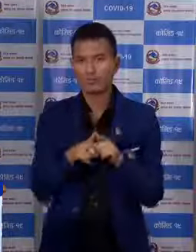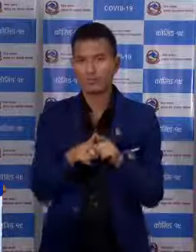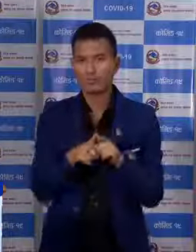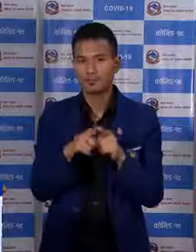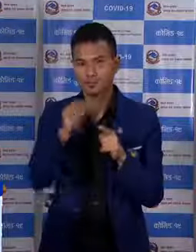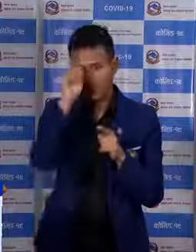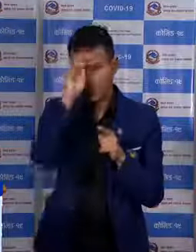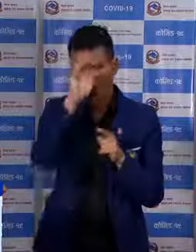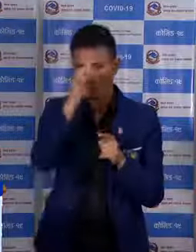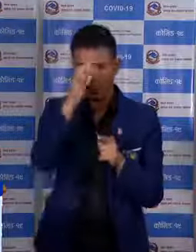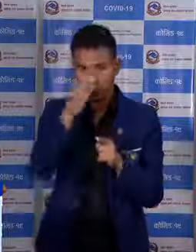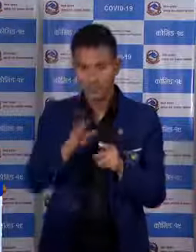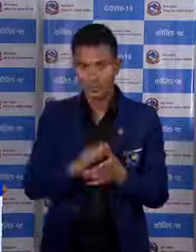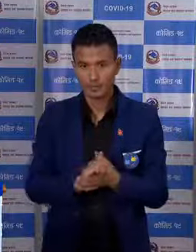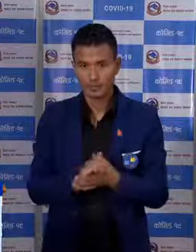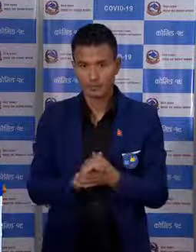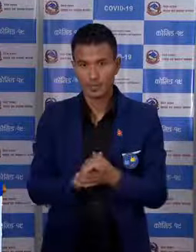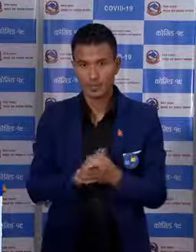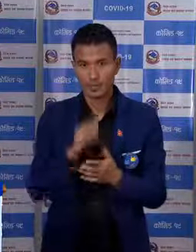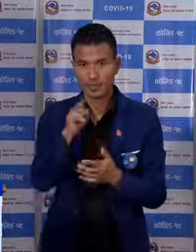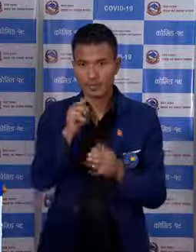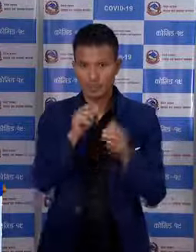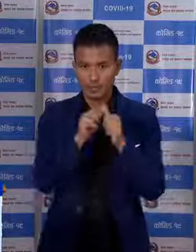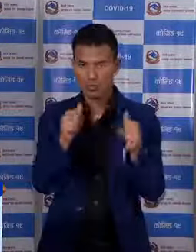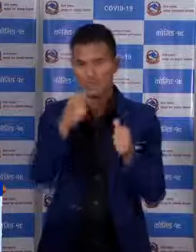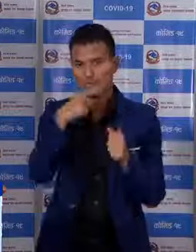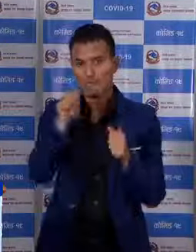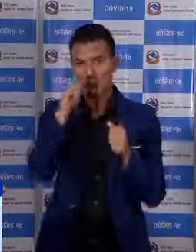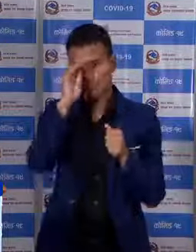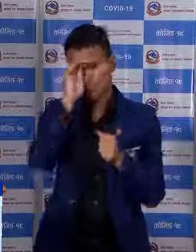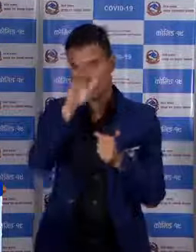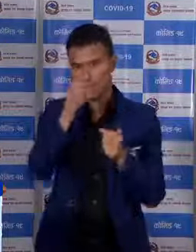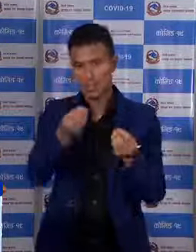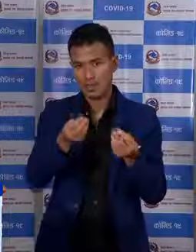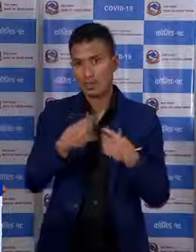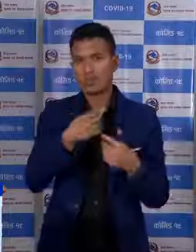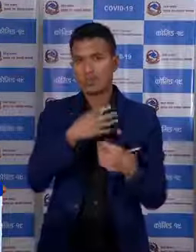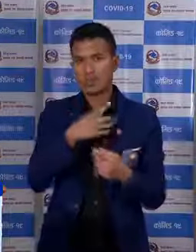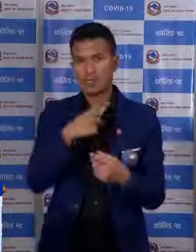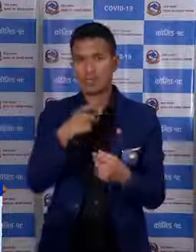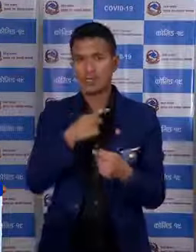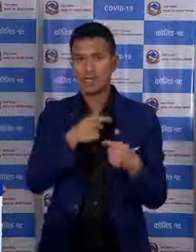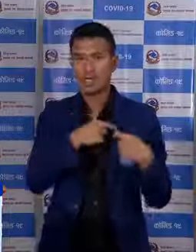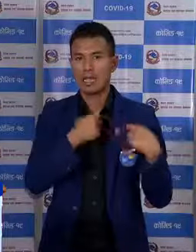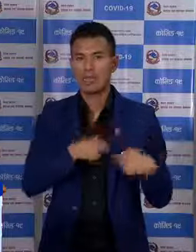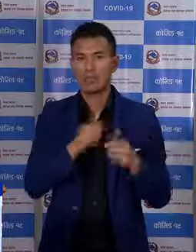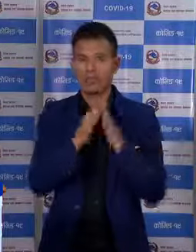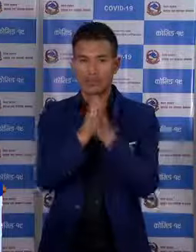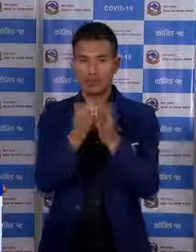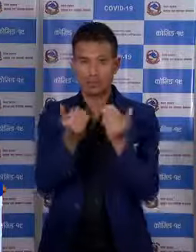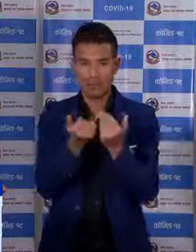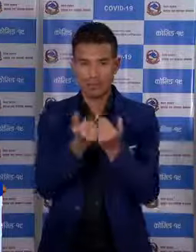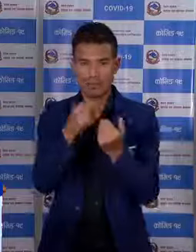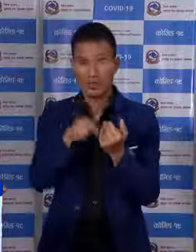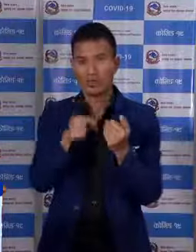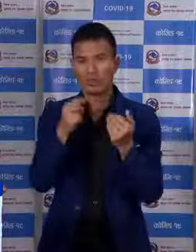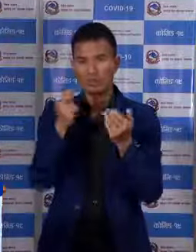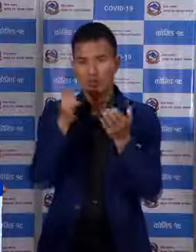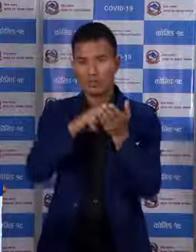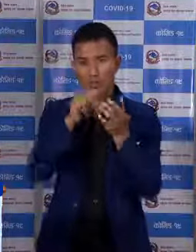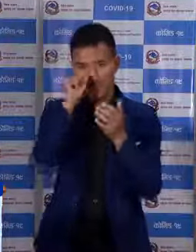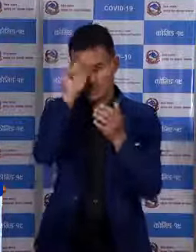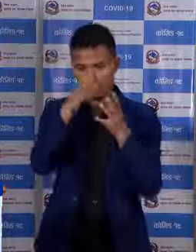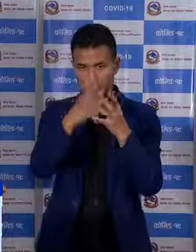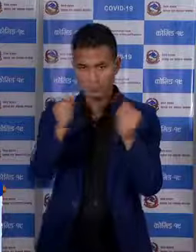लागे पनी इन्फर्मेशन हुन छा, तो ही साबले स्वास्ते शुचना दी दीन हुना हर्देक अनुरोद गर दै, मां आजका अपडेट